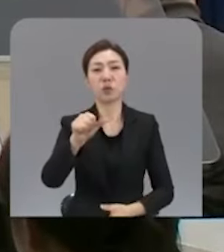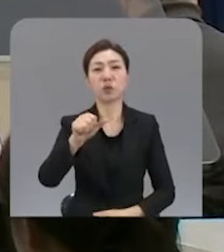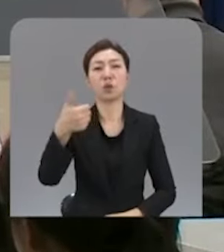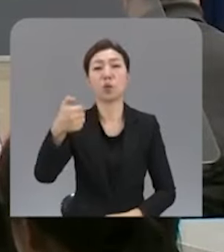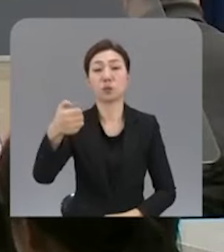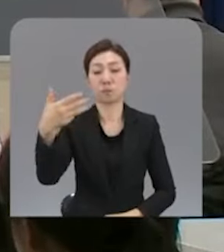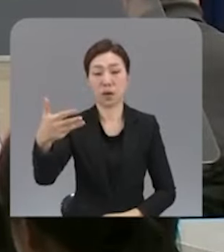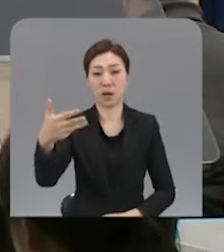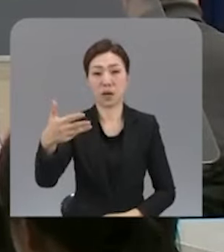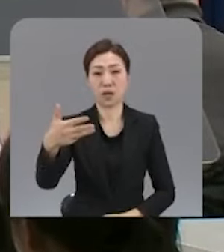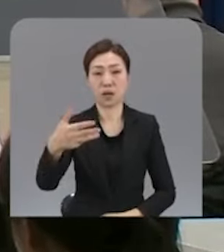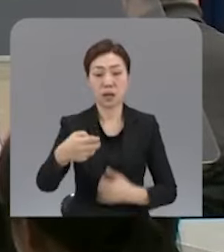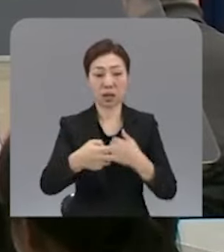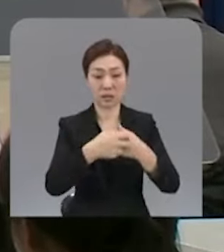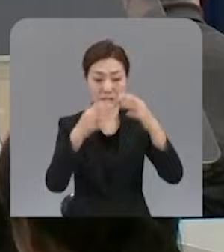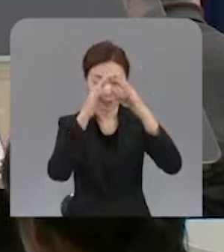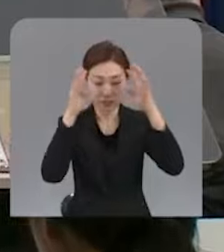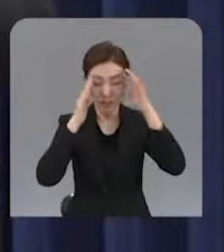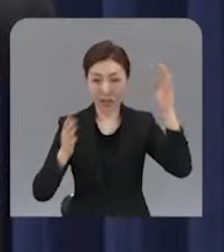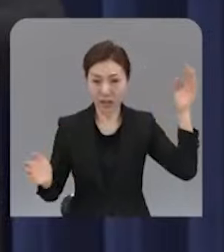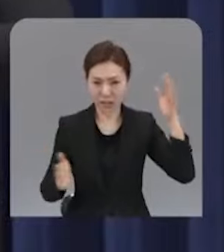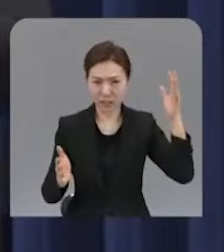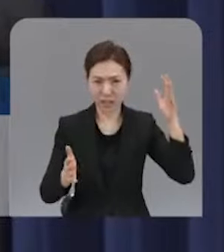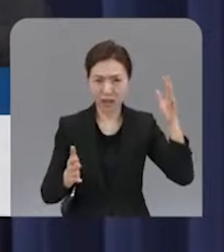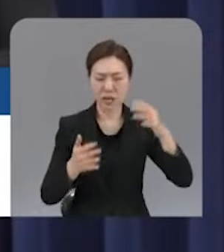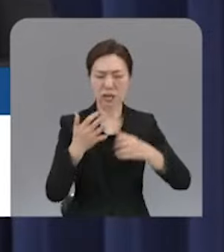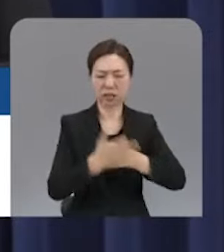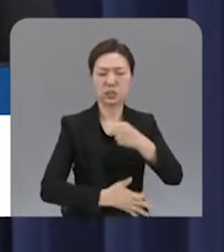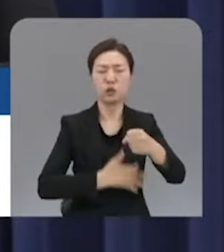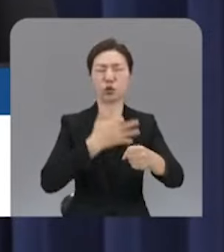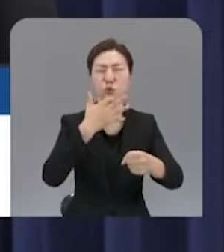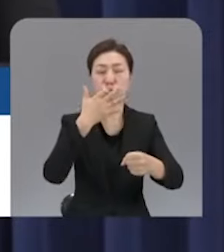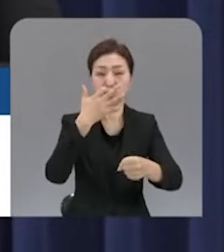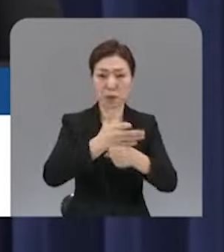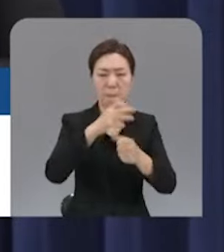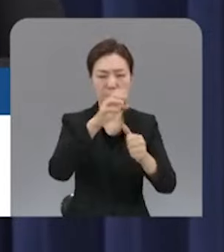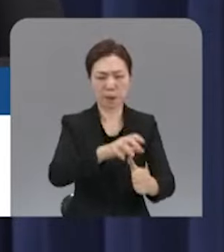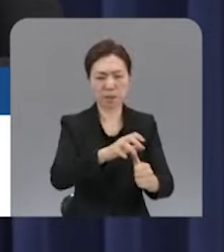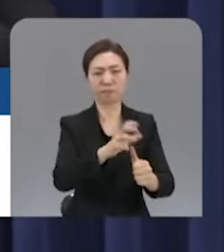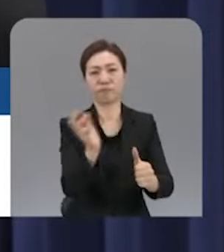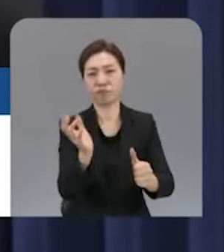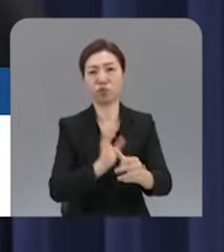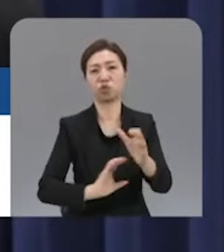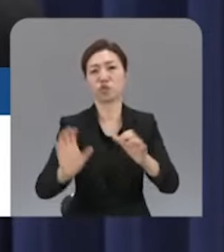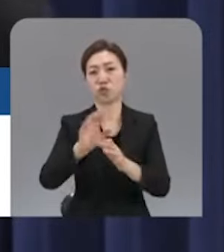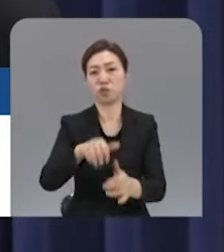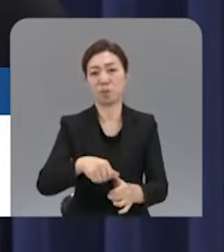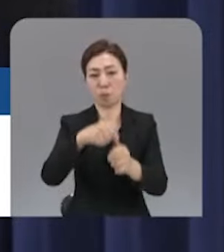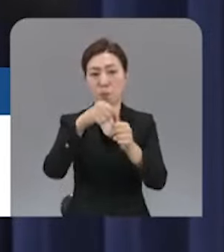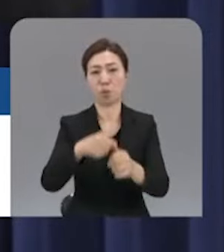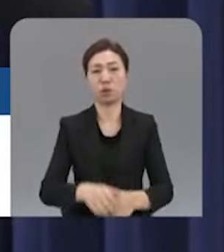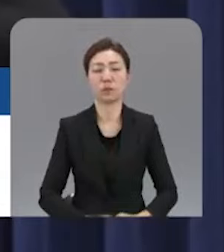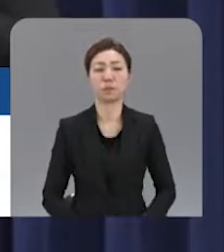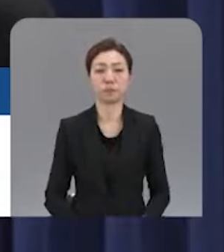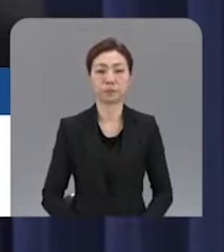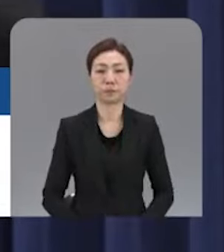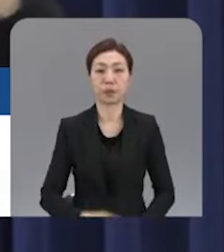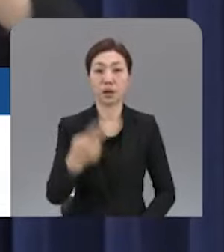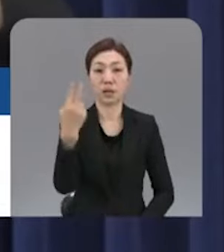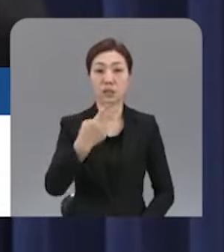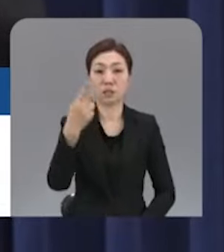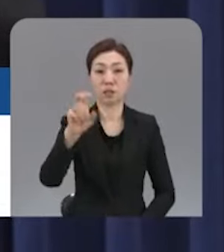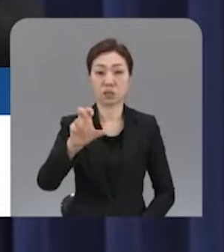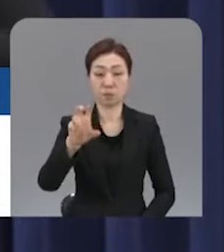orang. Jumlah kuota tersebut diketahui tidak pernah bertambah selama 18 tahun sejak tahun 2006 lalu. Kementerian menyatakan